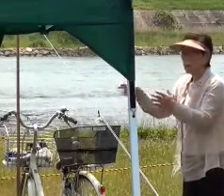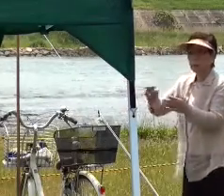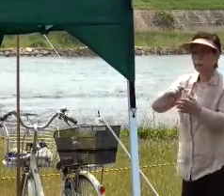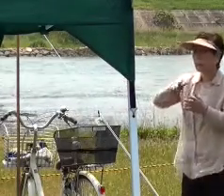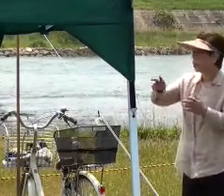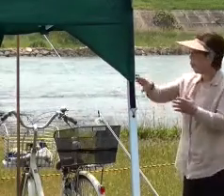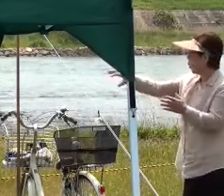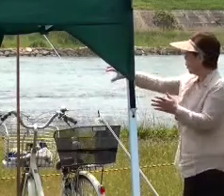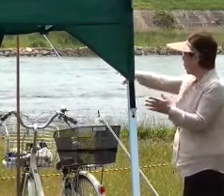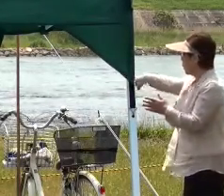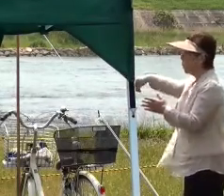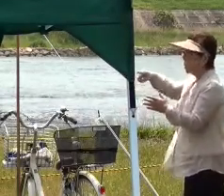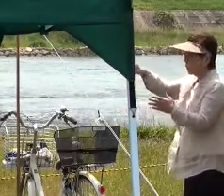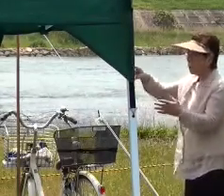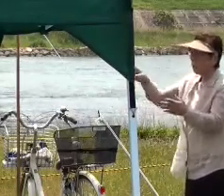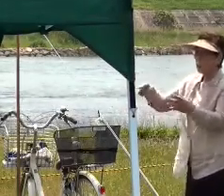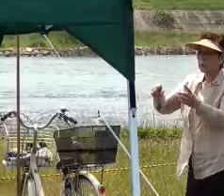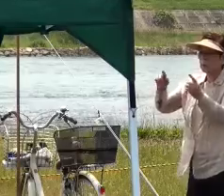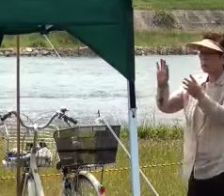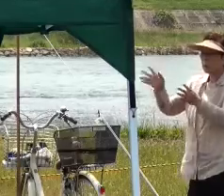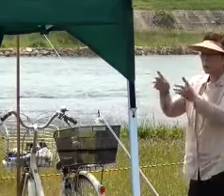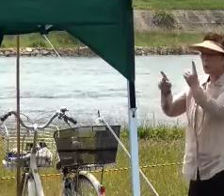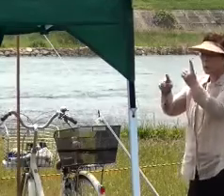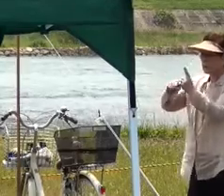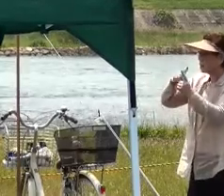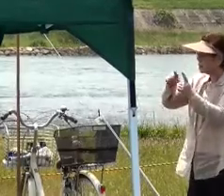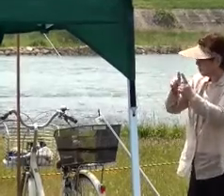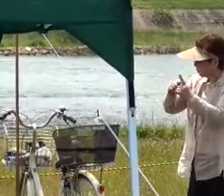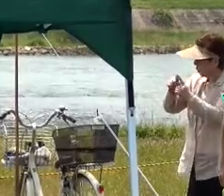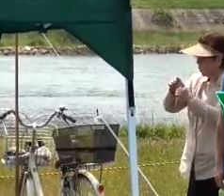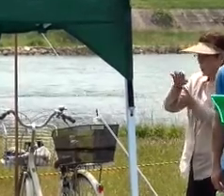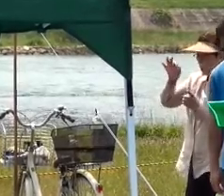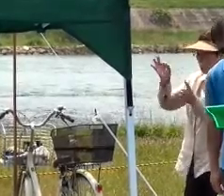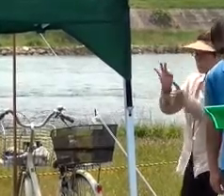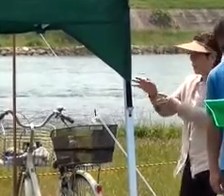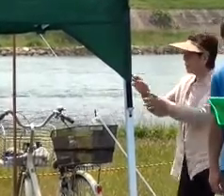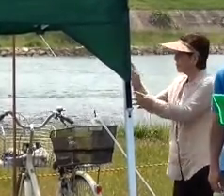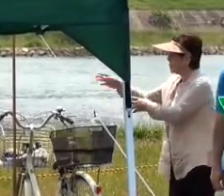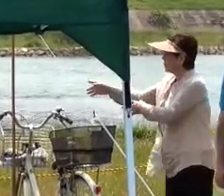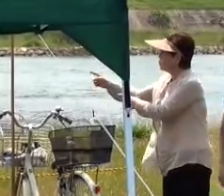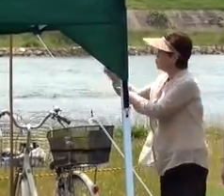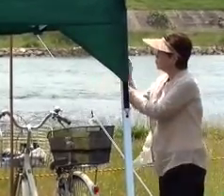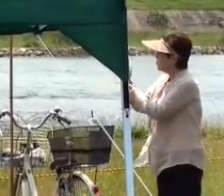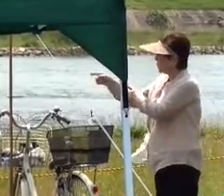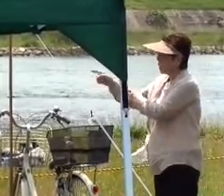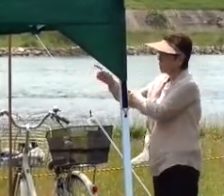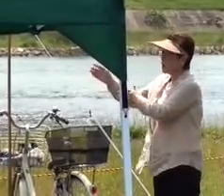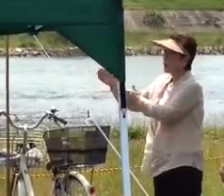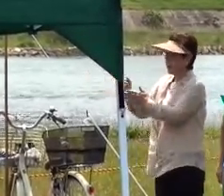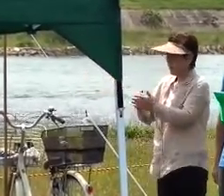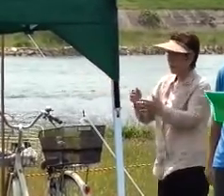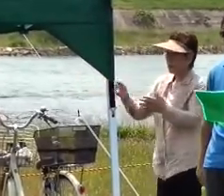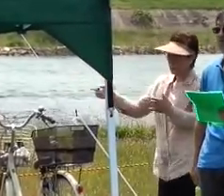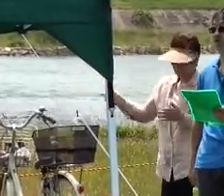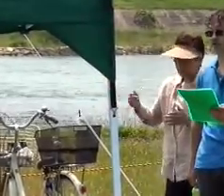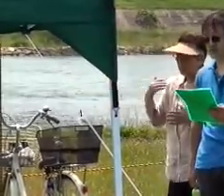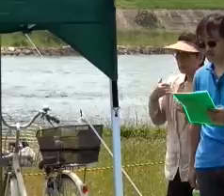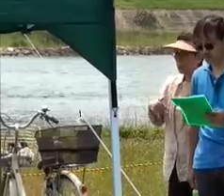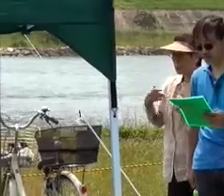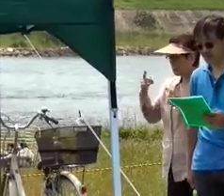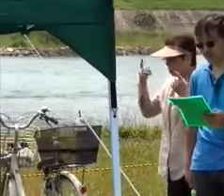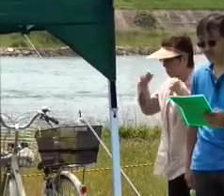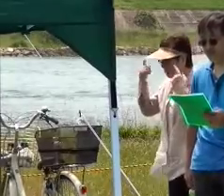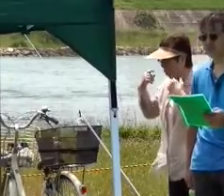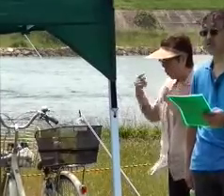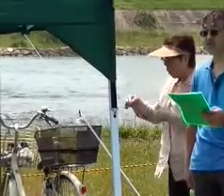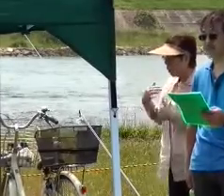1匹を見つけ出すまで探し回らないだろうか。そして見つけたら喜んでその羊を担